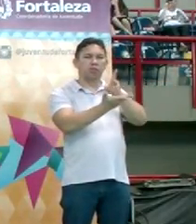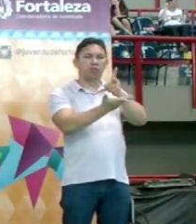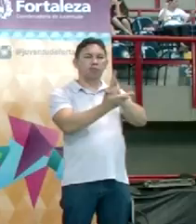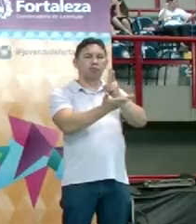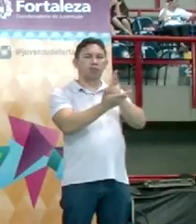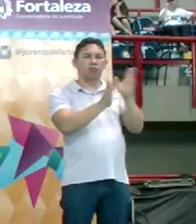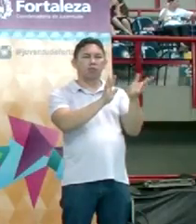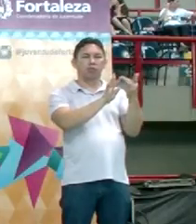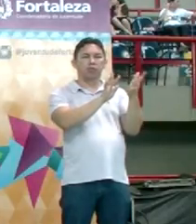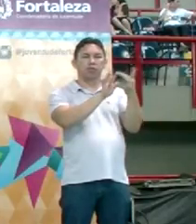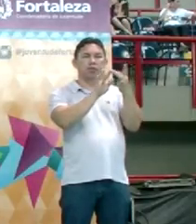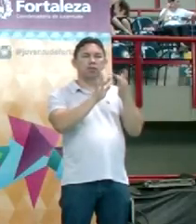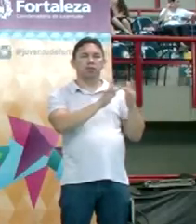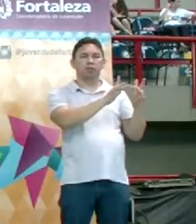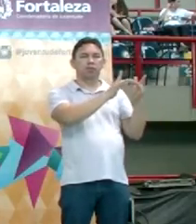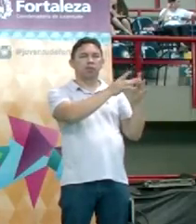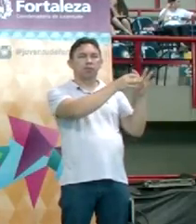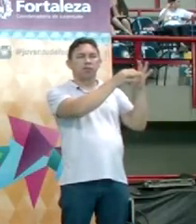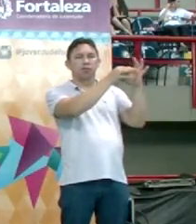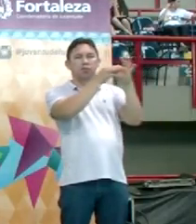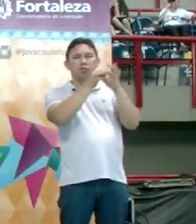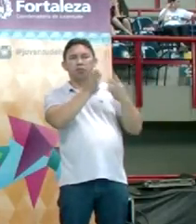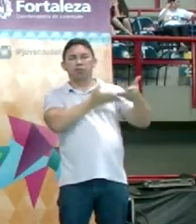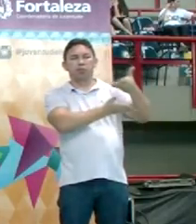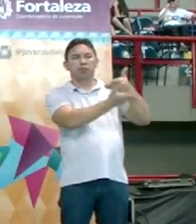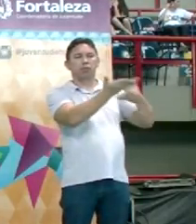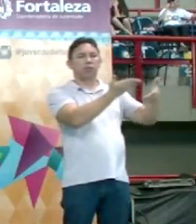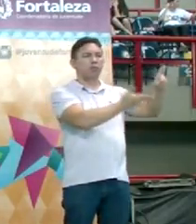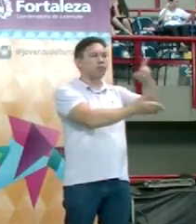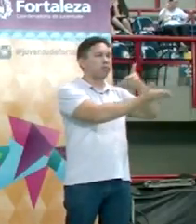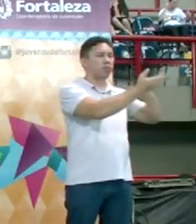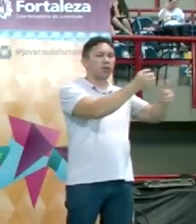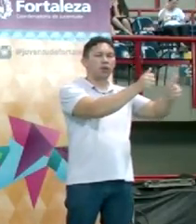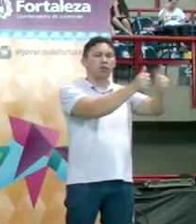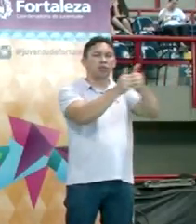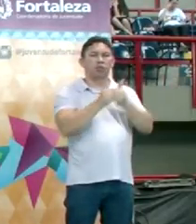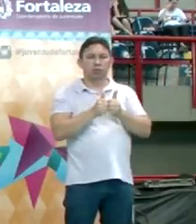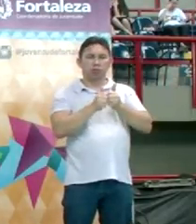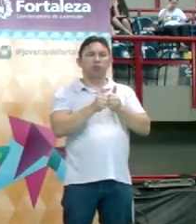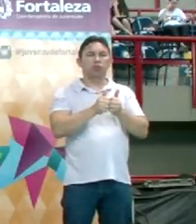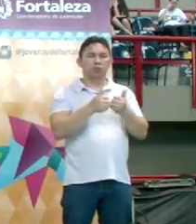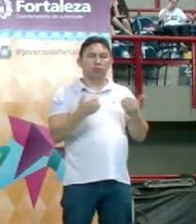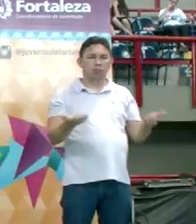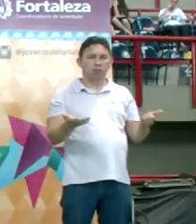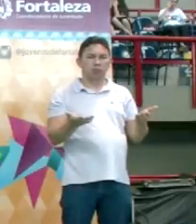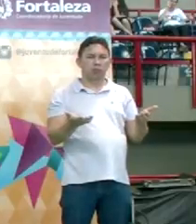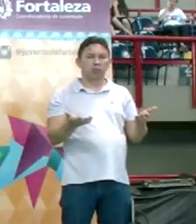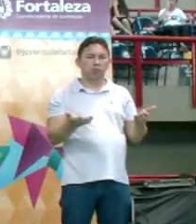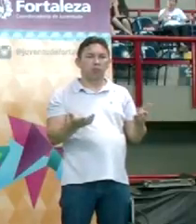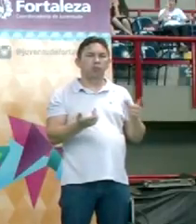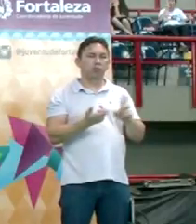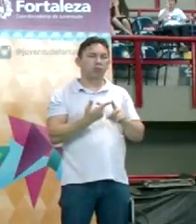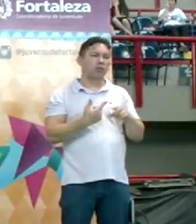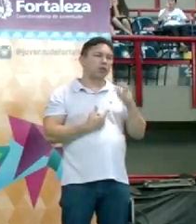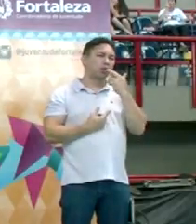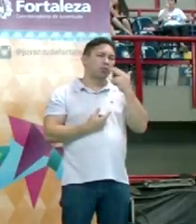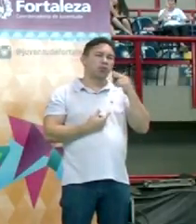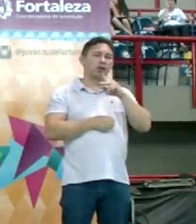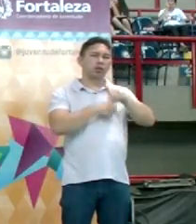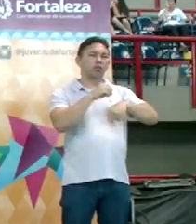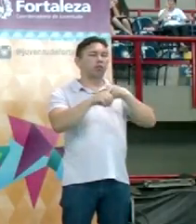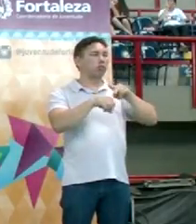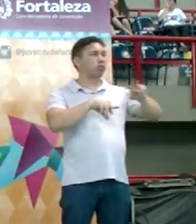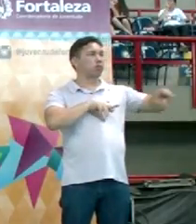vez tendendo a ficar cada vez mais próximo, e isso não vai ser diferente quando você fala de língua